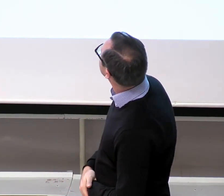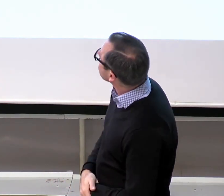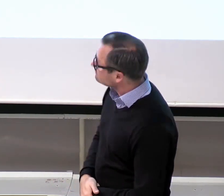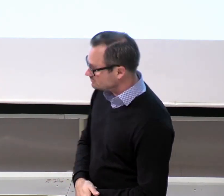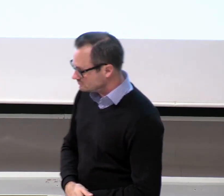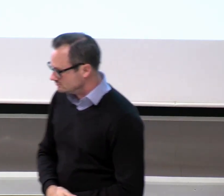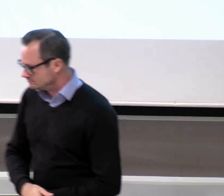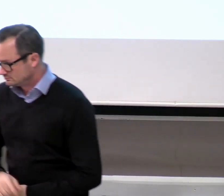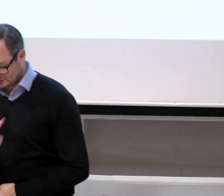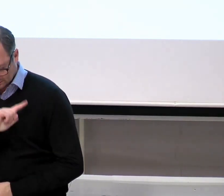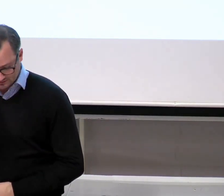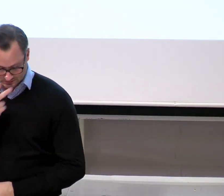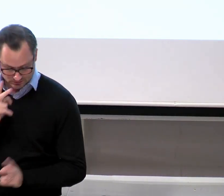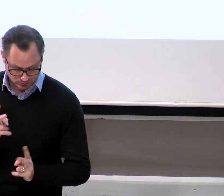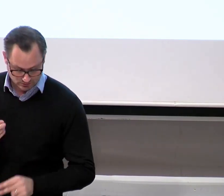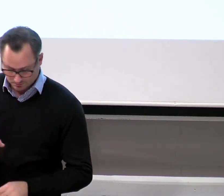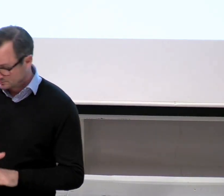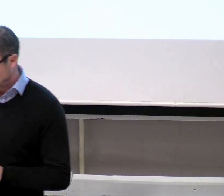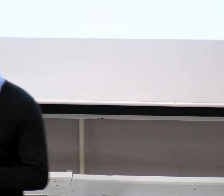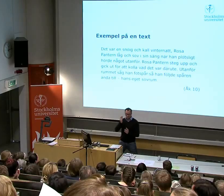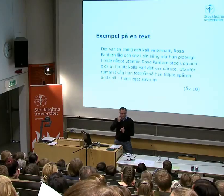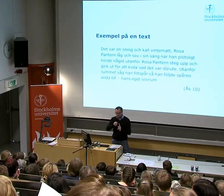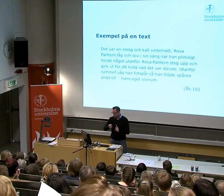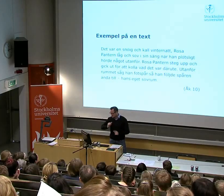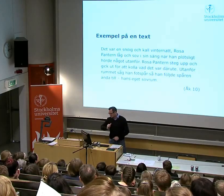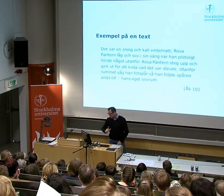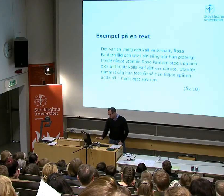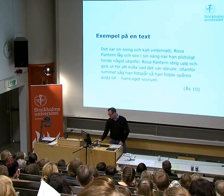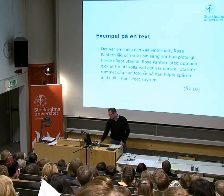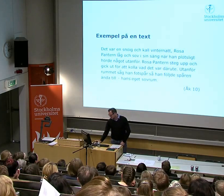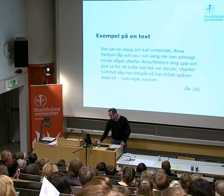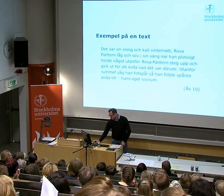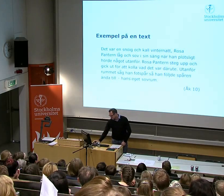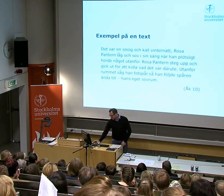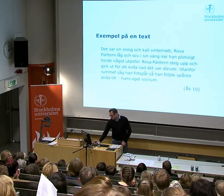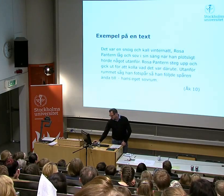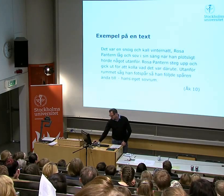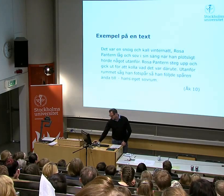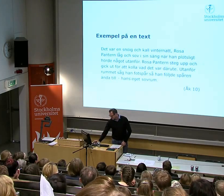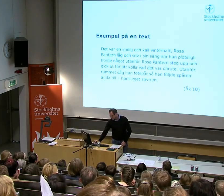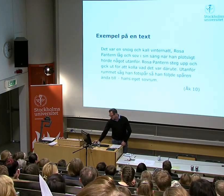Eleven har tillgodogjort sig frasinlärning. Finns det också exempel på bisats i